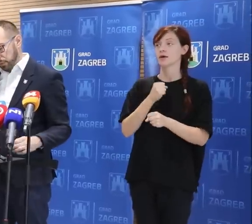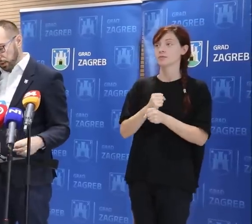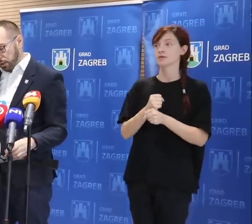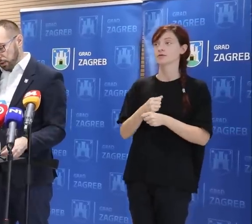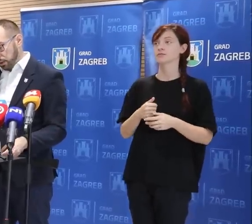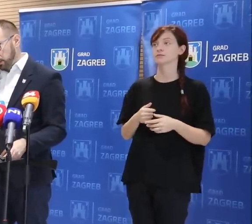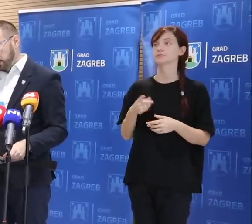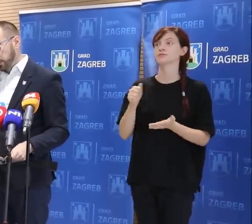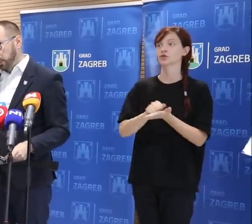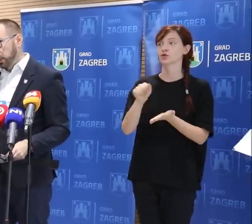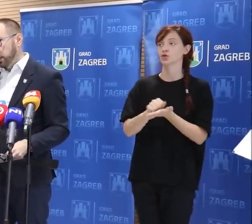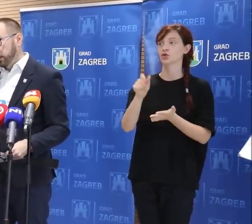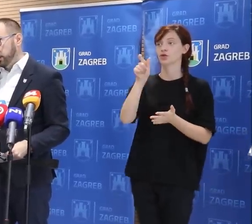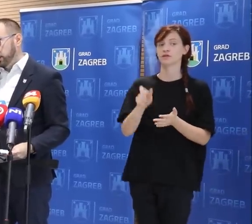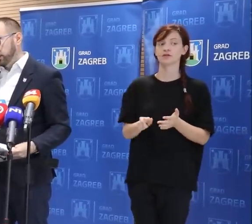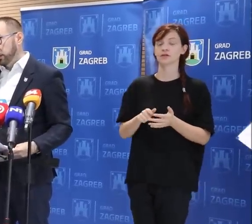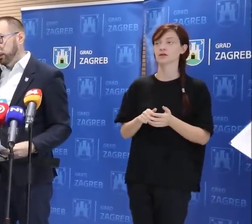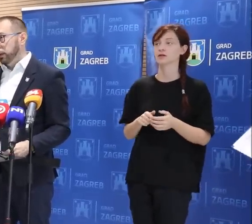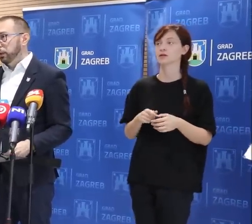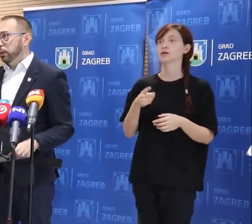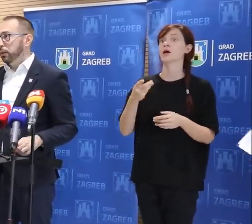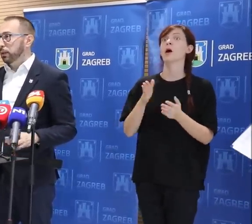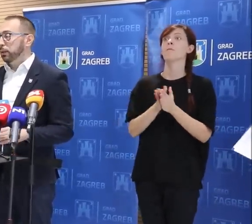vrlo jednostavno. Zahvaljujem na odgovoru, dajte pitanje.